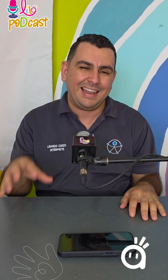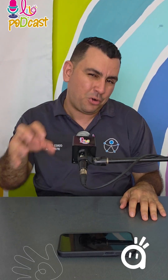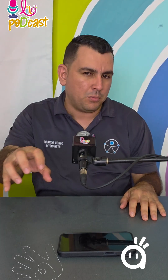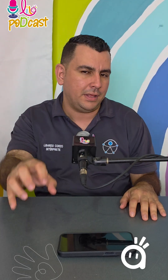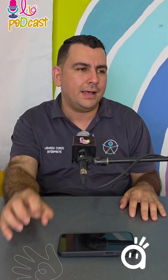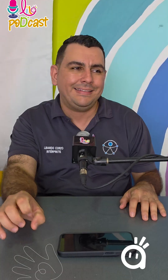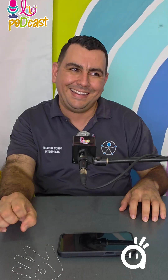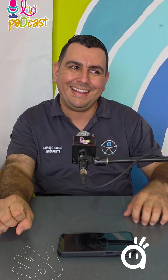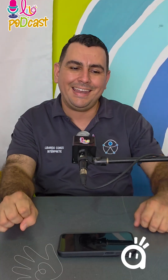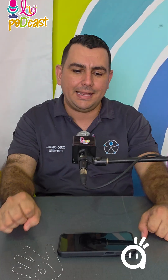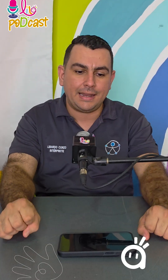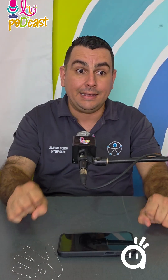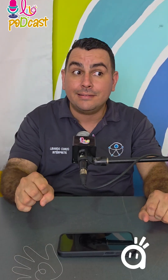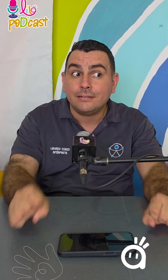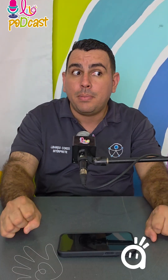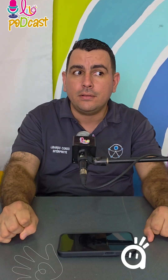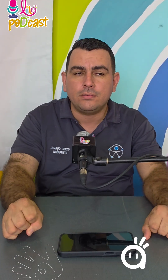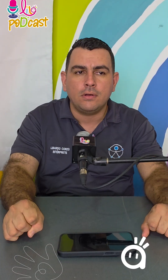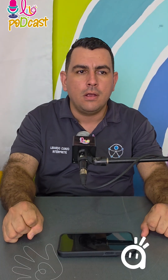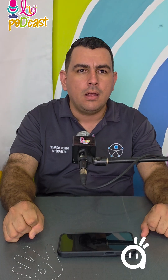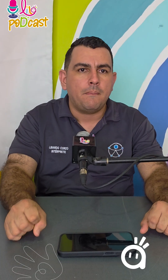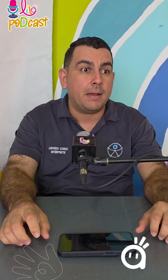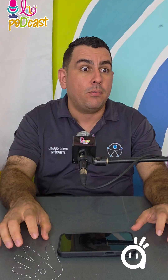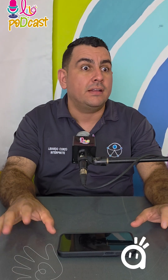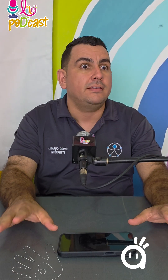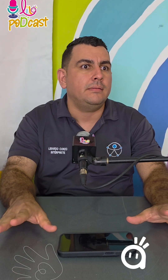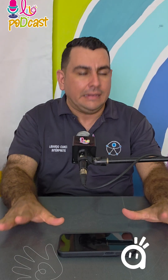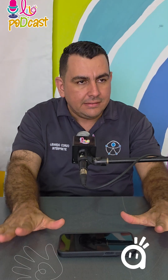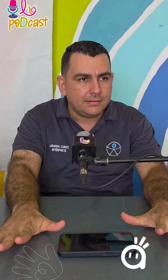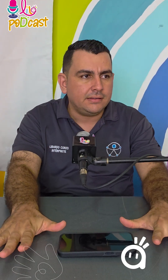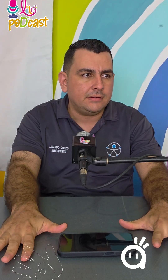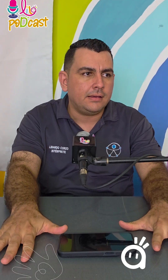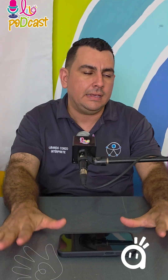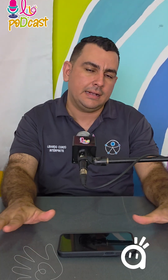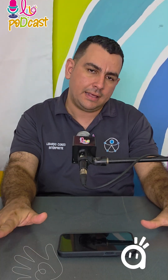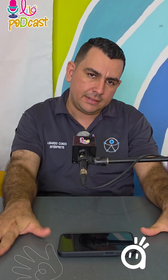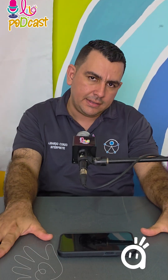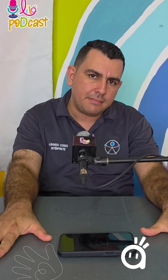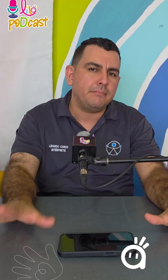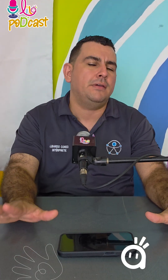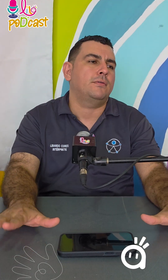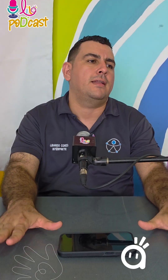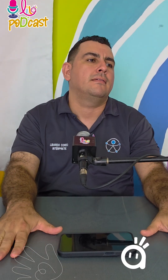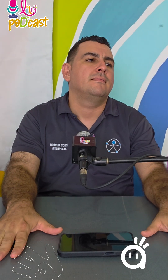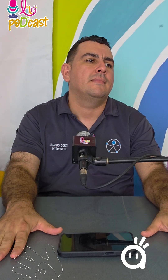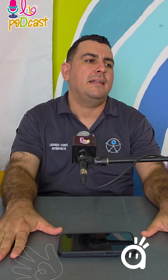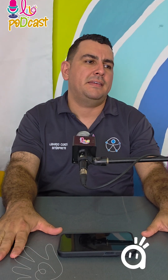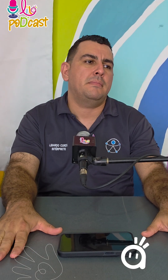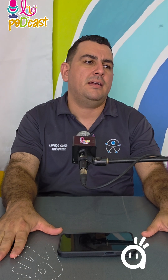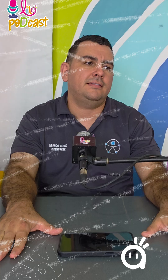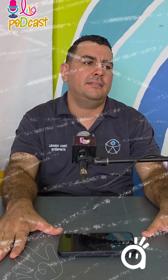la comunidad tiene que generar ese espacio para poder hacer incidencia y cada día mejorar el tema de